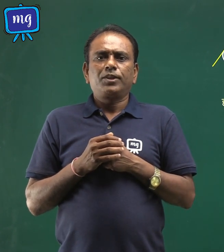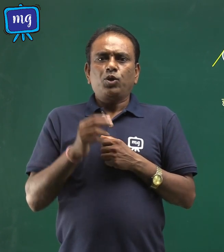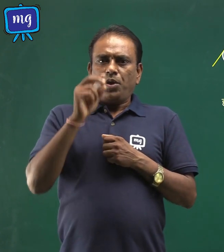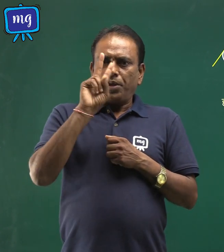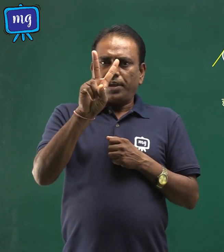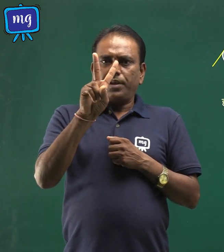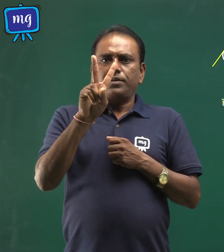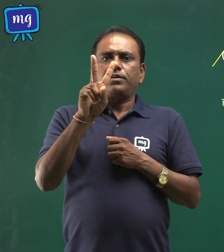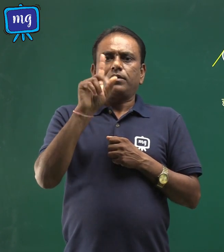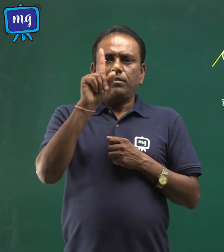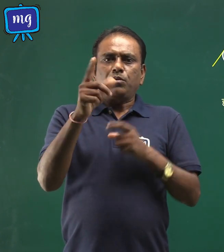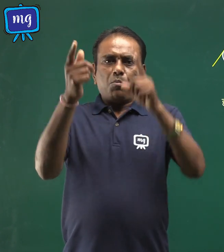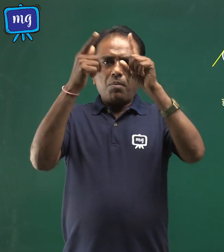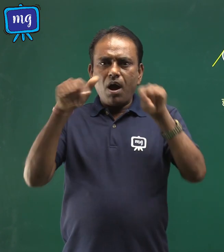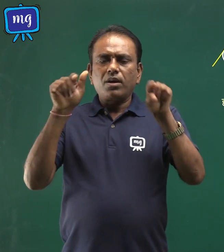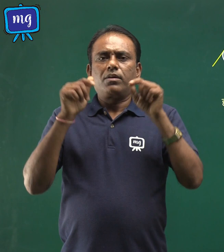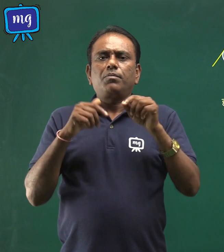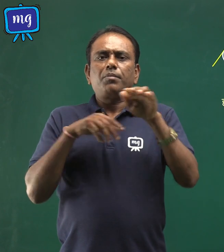21 में भाग देंगे